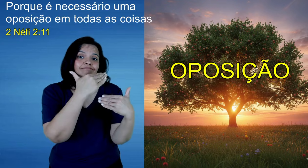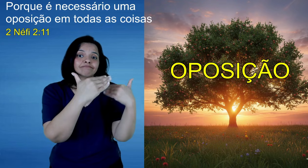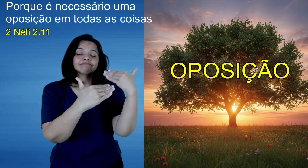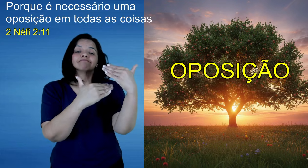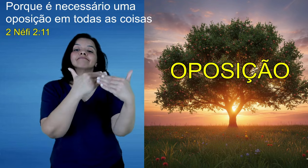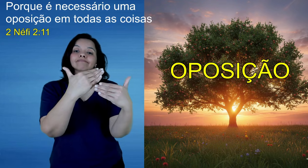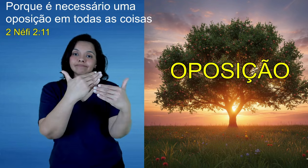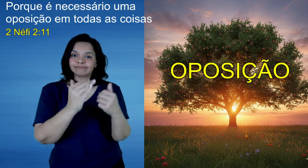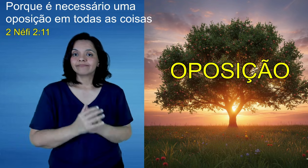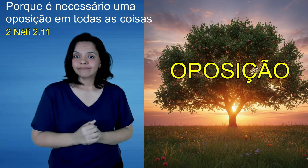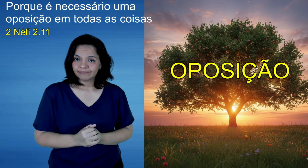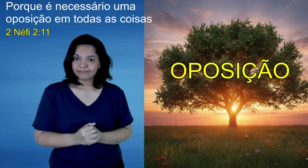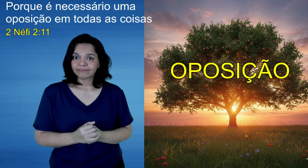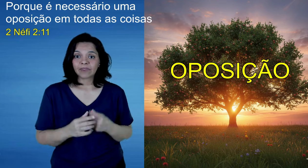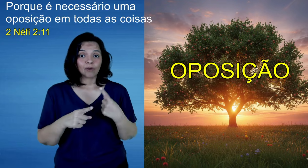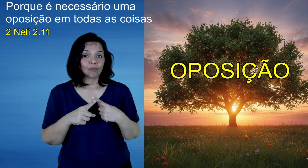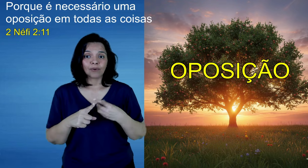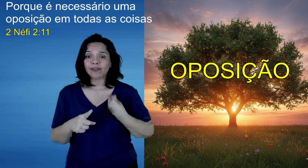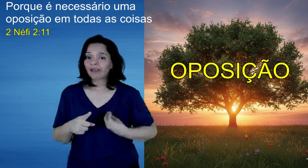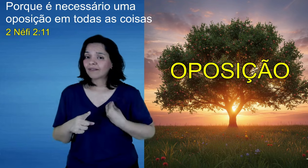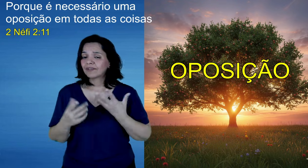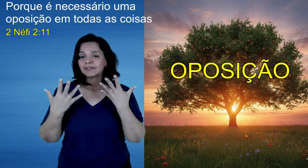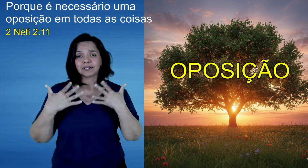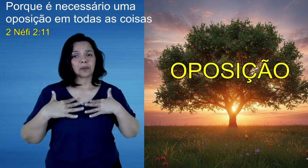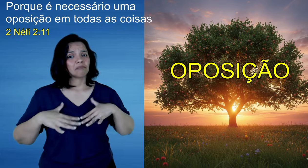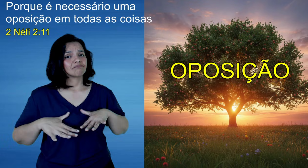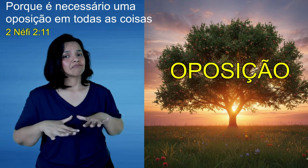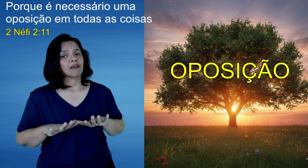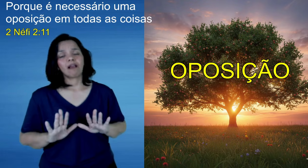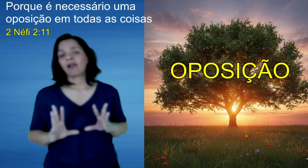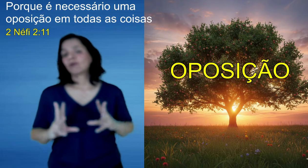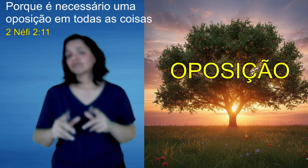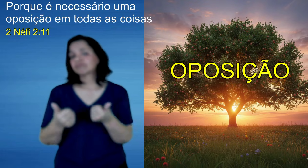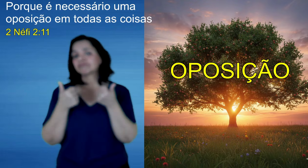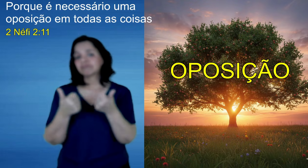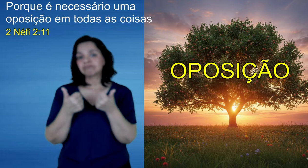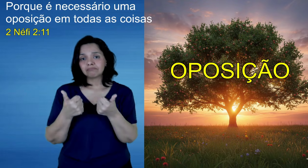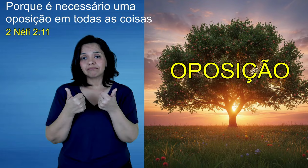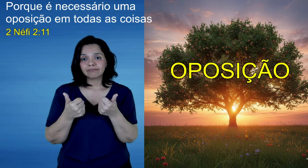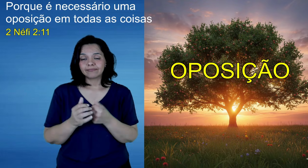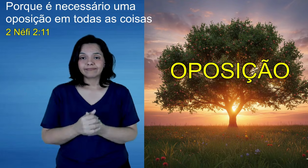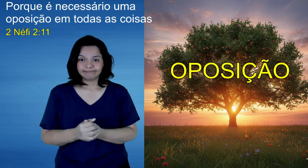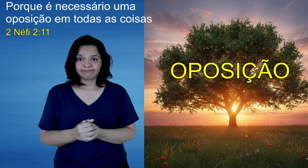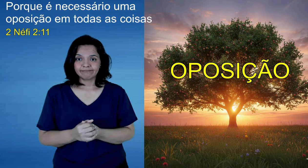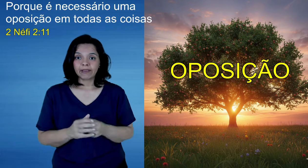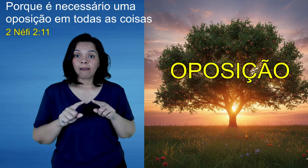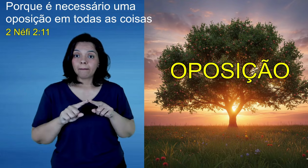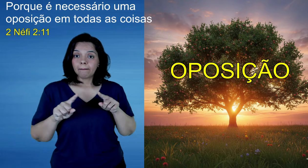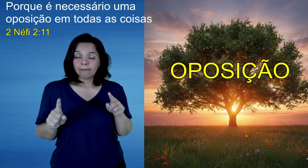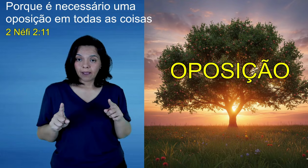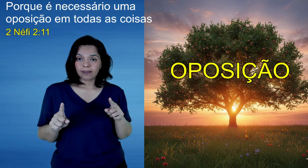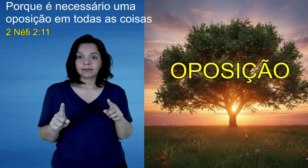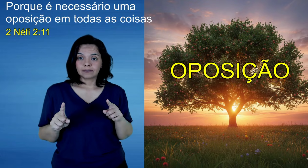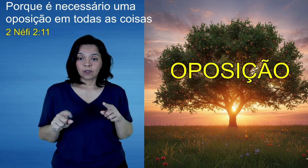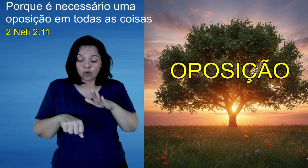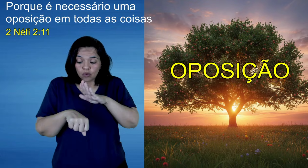Que Adão e Eva precisavam se desenvolver, porque a vida já estava muito tranquila, uma vida